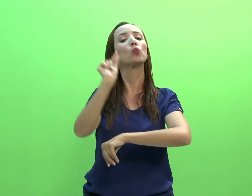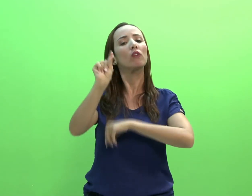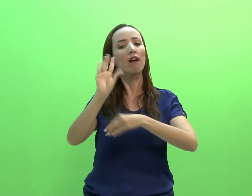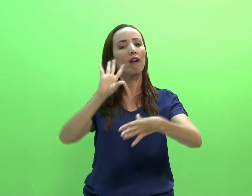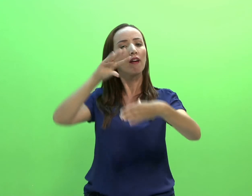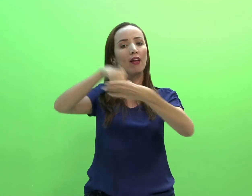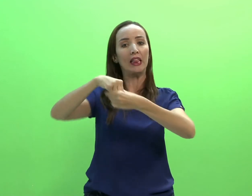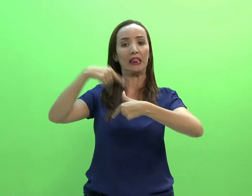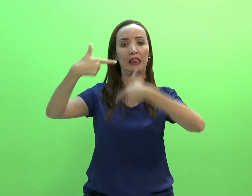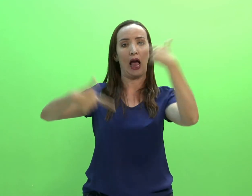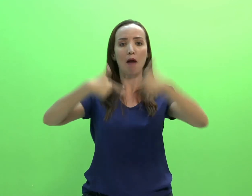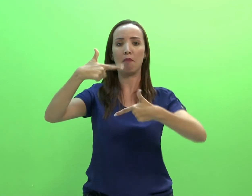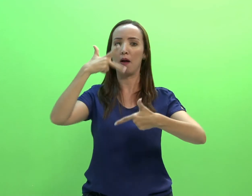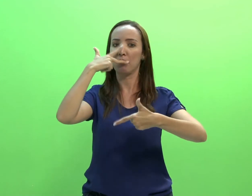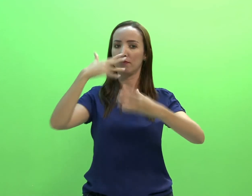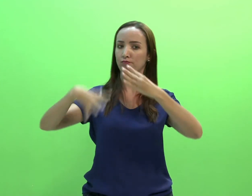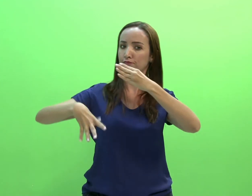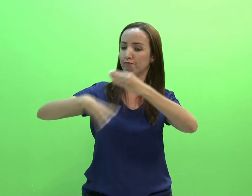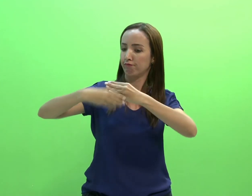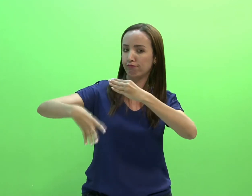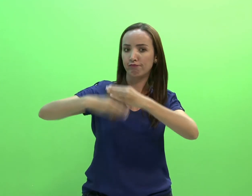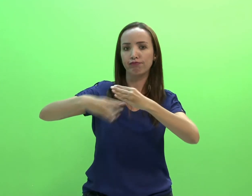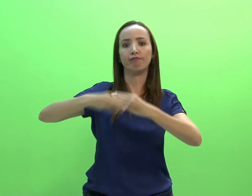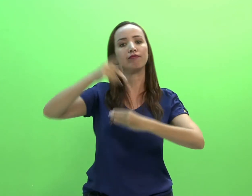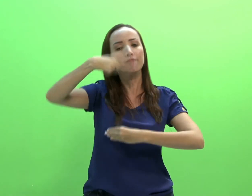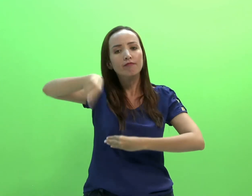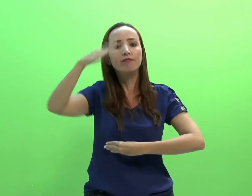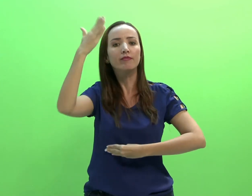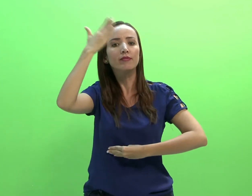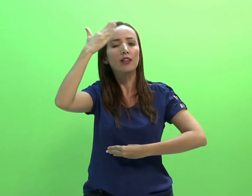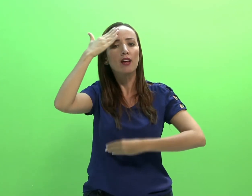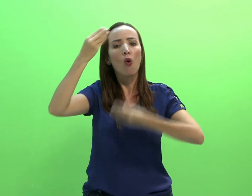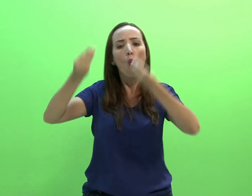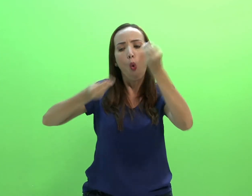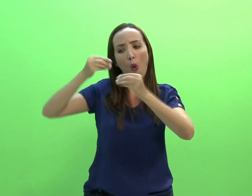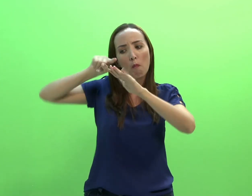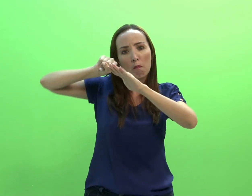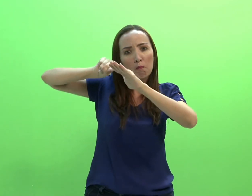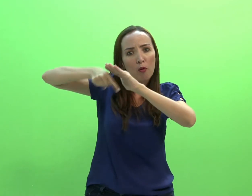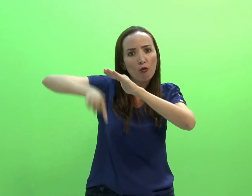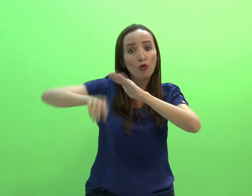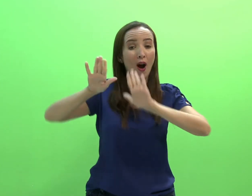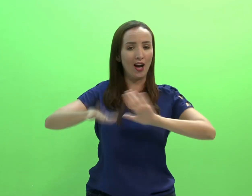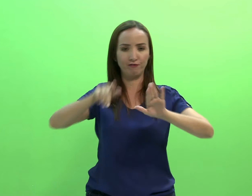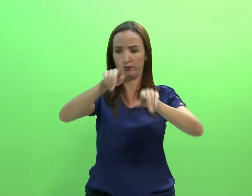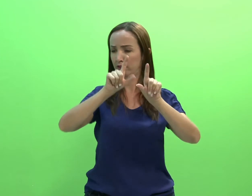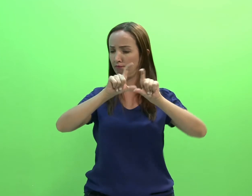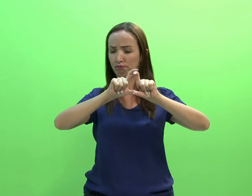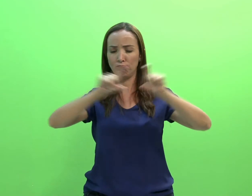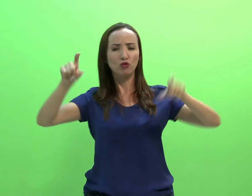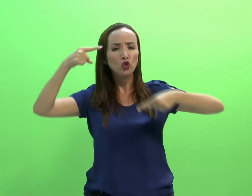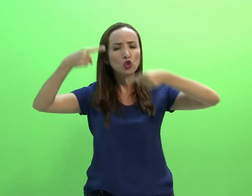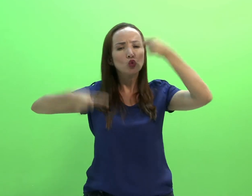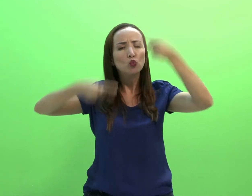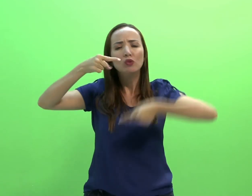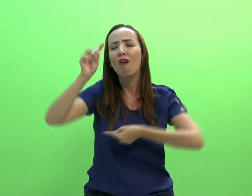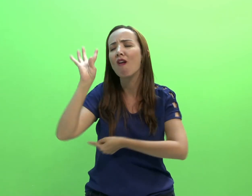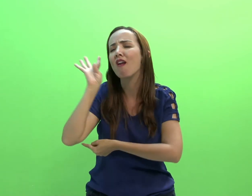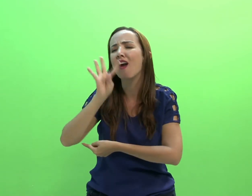também irá ajudá-lo a colocar adendos no seu trabalho, aprofundar ideias.